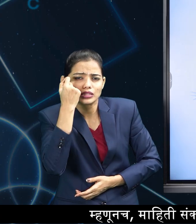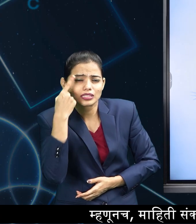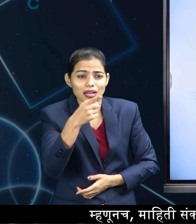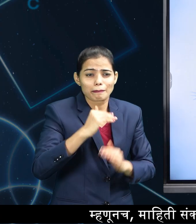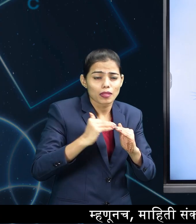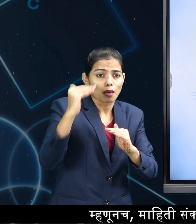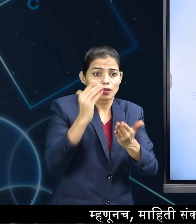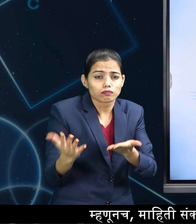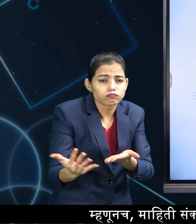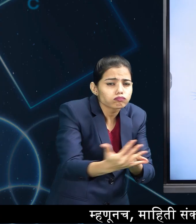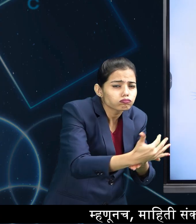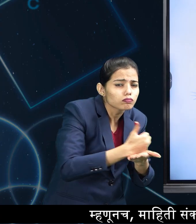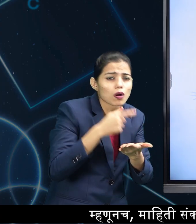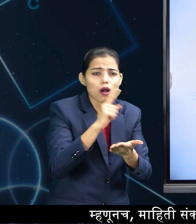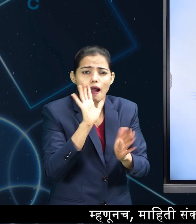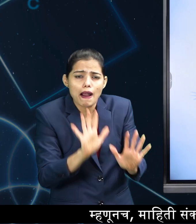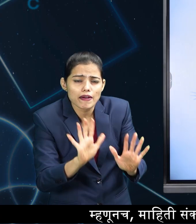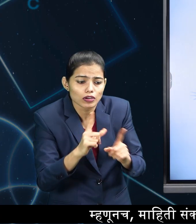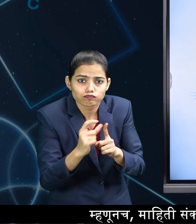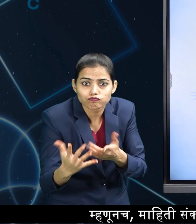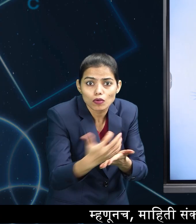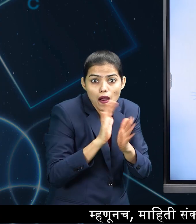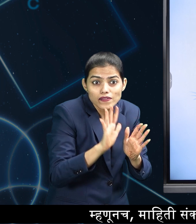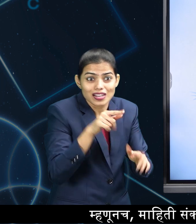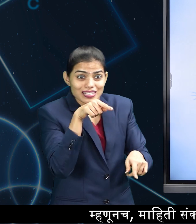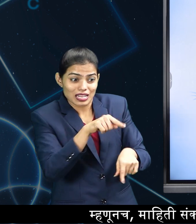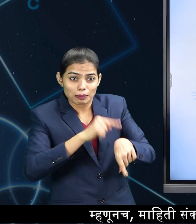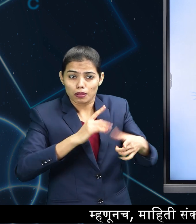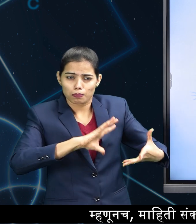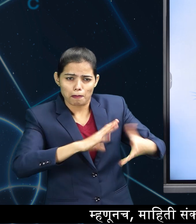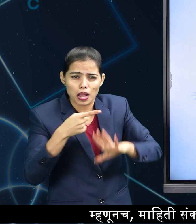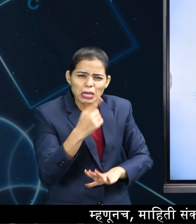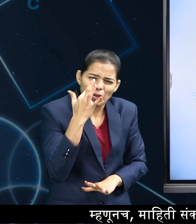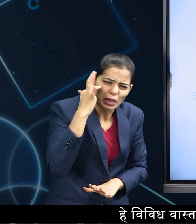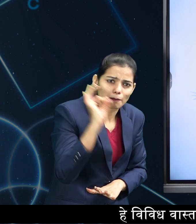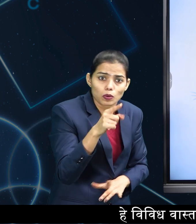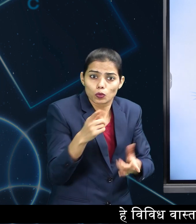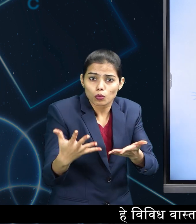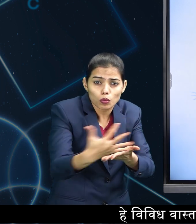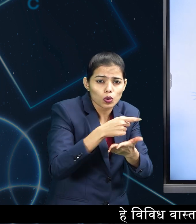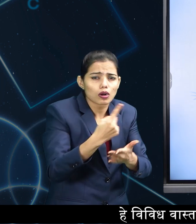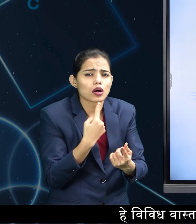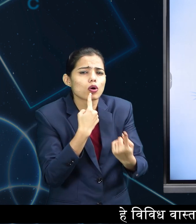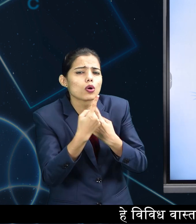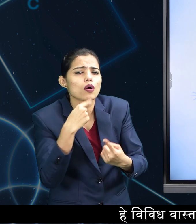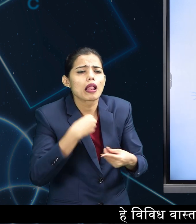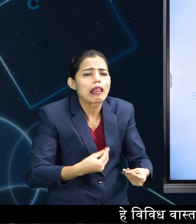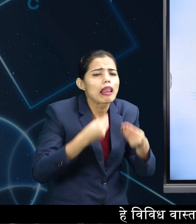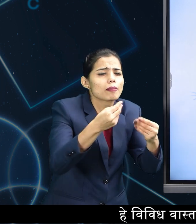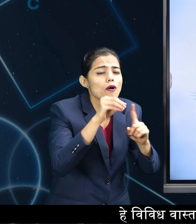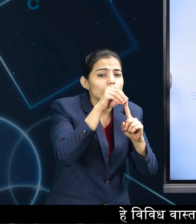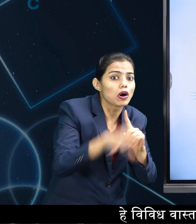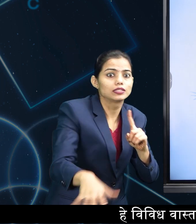म्हणूनच माहिती संकलन आणि सादरीकरण याचे मूलभूत तत्व समजून घेणे हे विविध वास्तविक